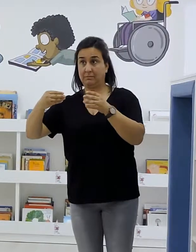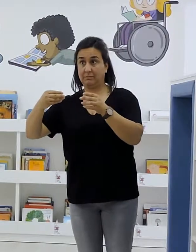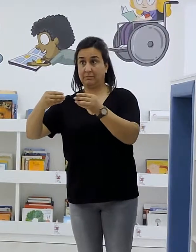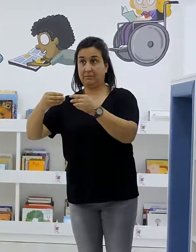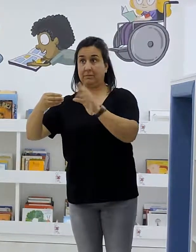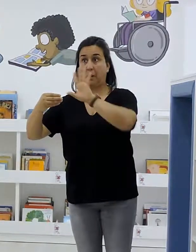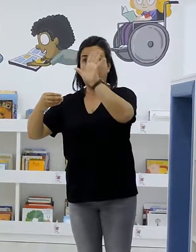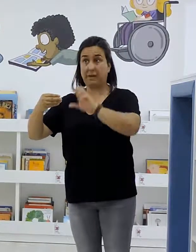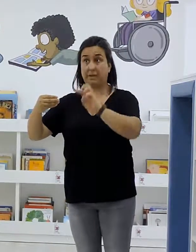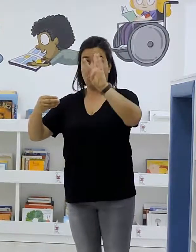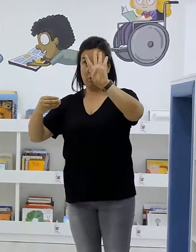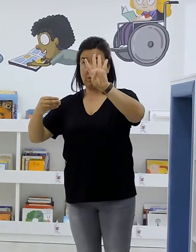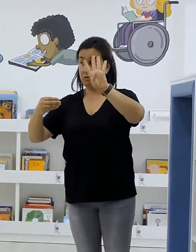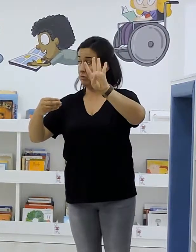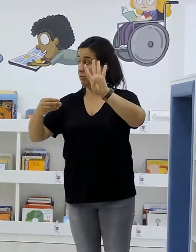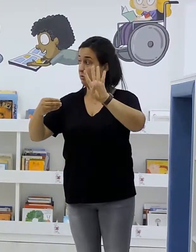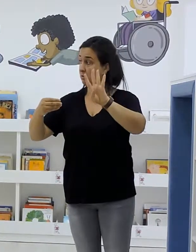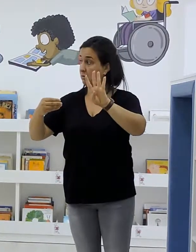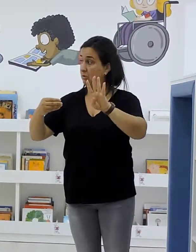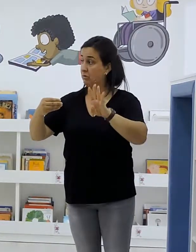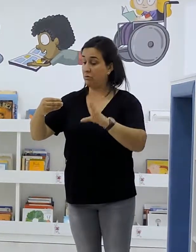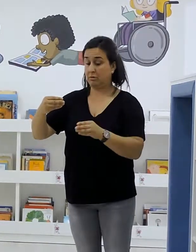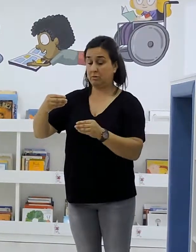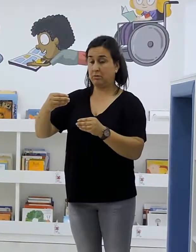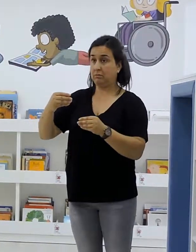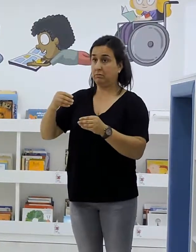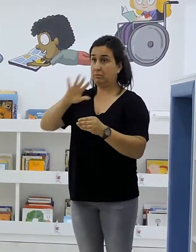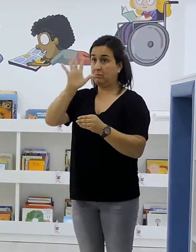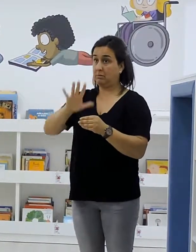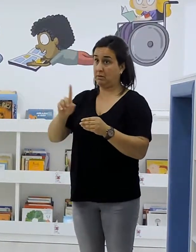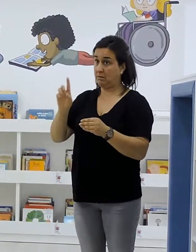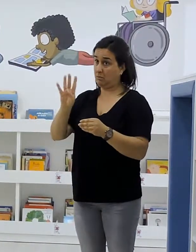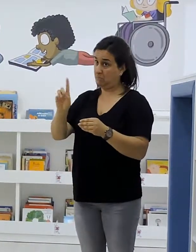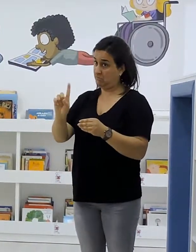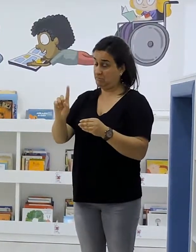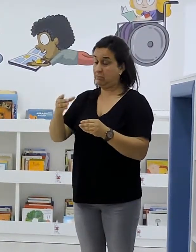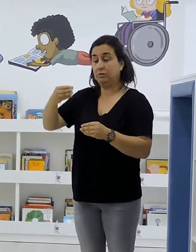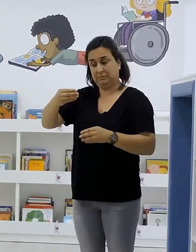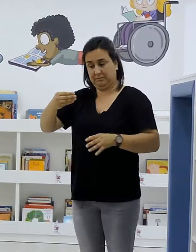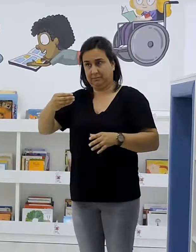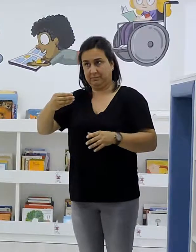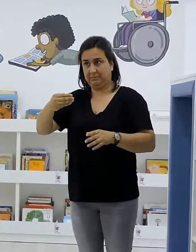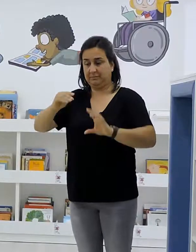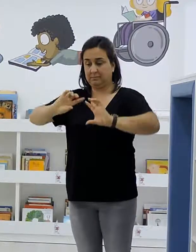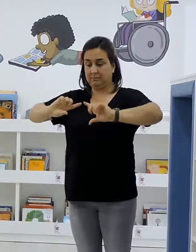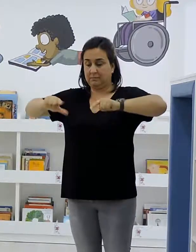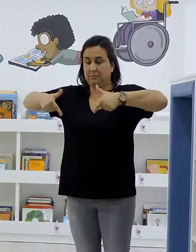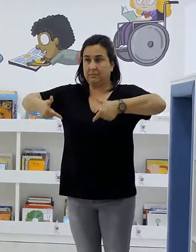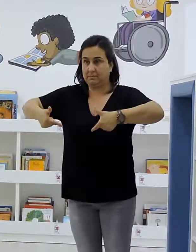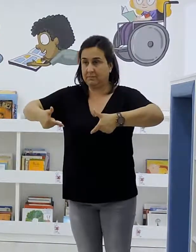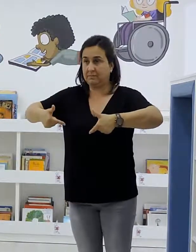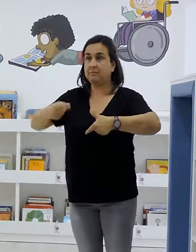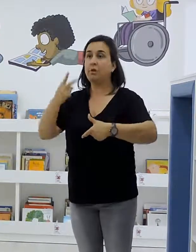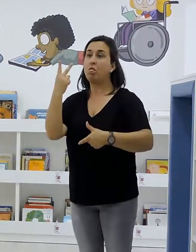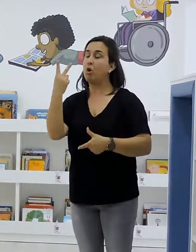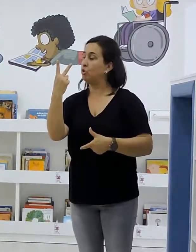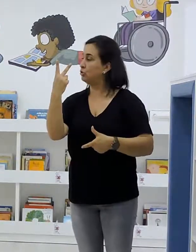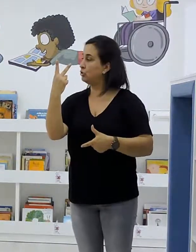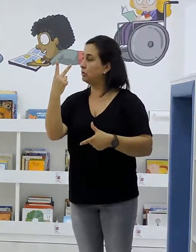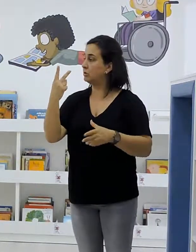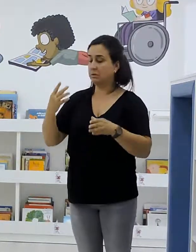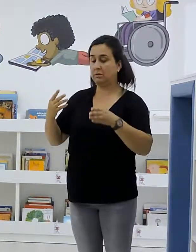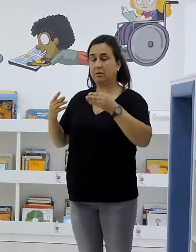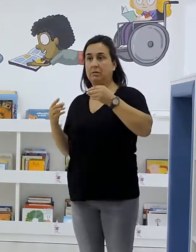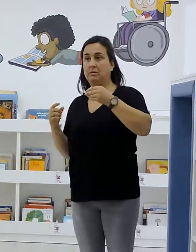que parezcan 4. Si tapáis este, no aparecen 4. Por el otro lado hay 2 puntos. Si pones aquí la